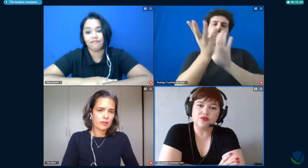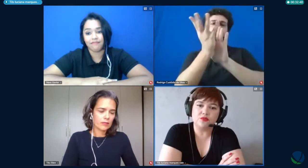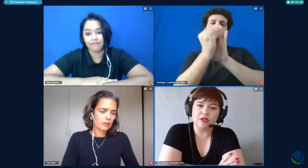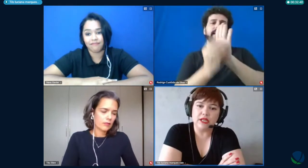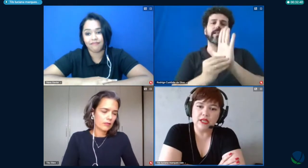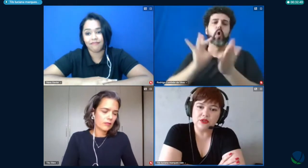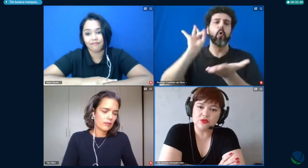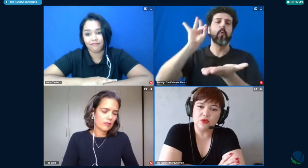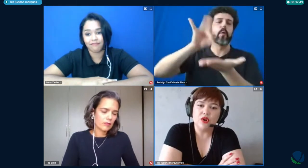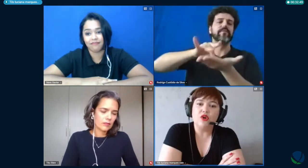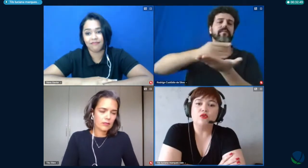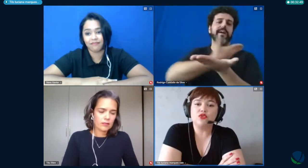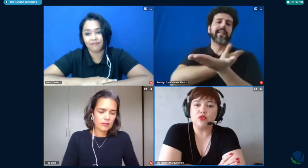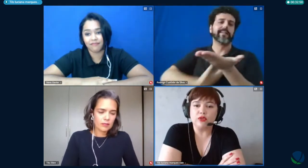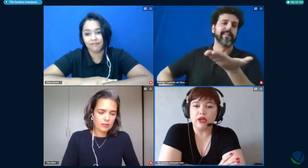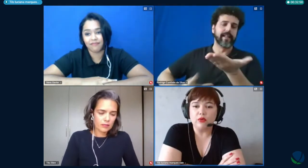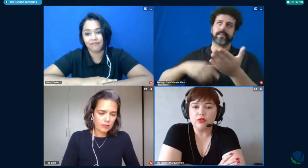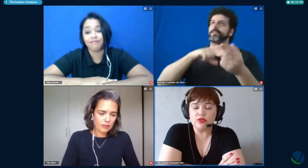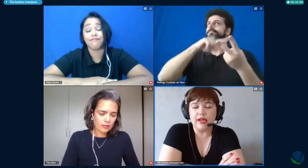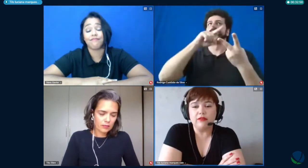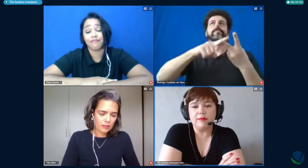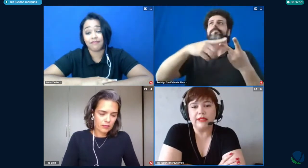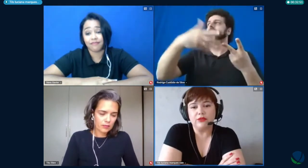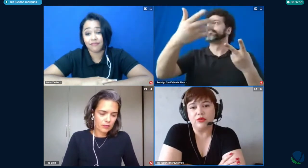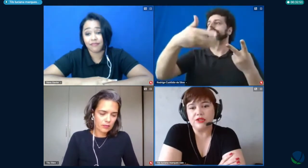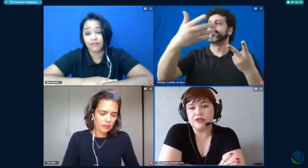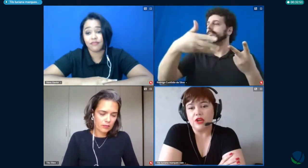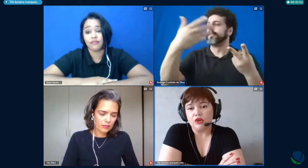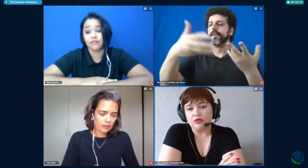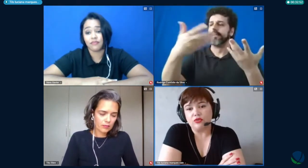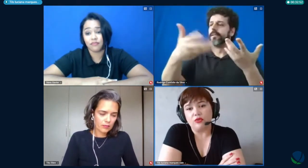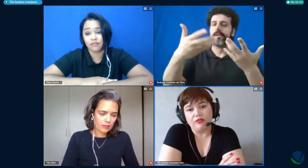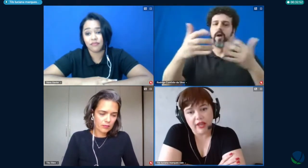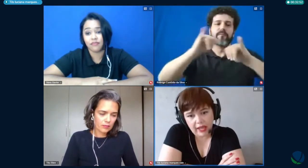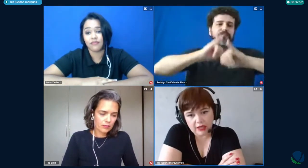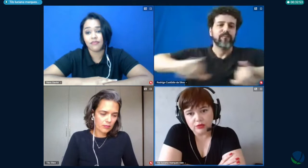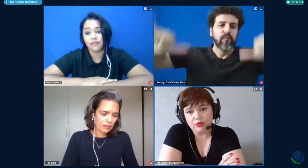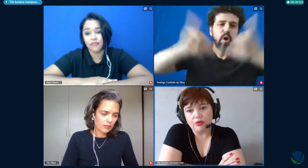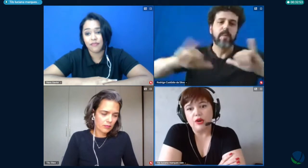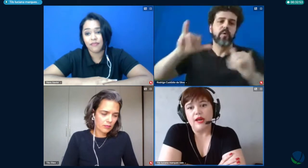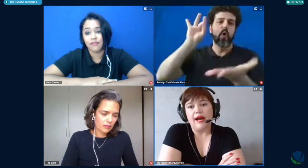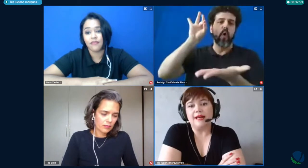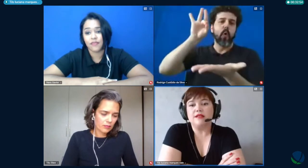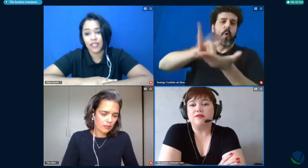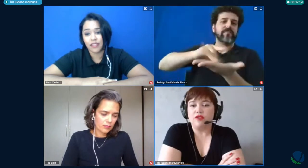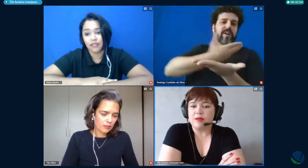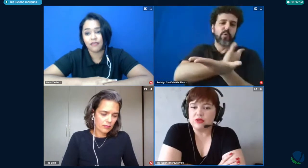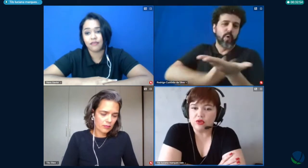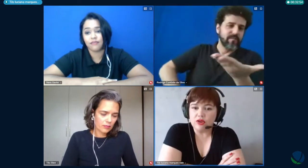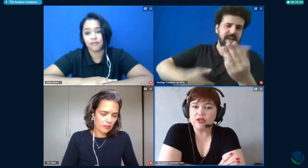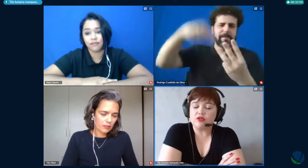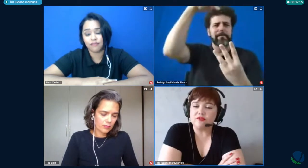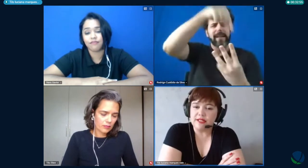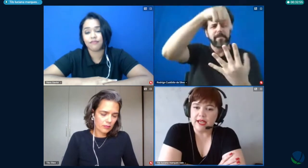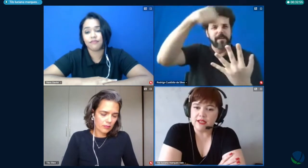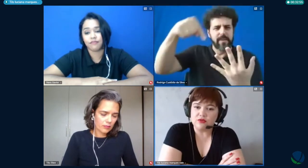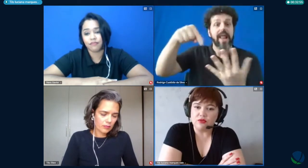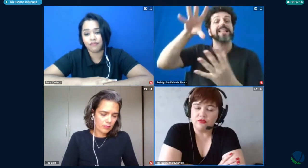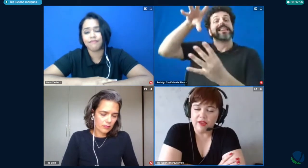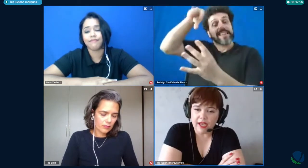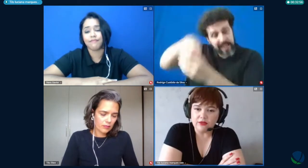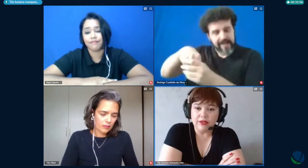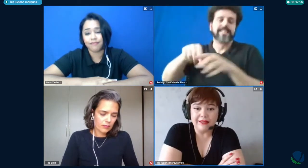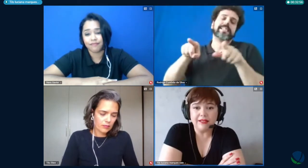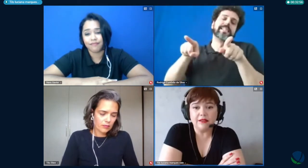que tratam sobre isso, os conteúdos regulamentadores do governo, as informações oficiais